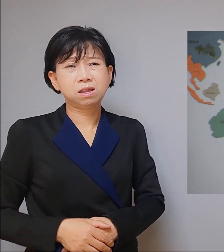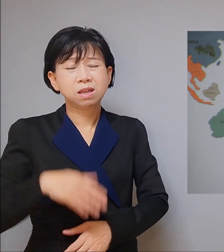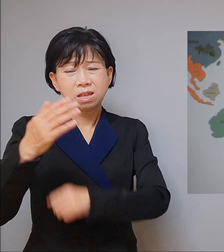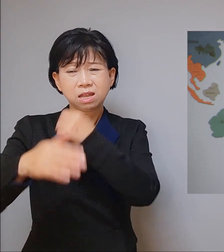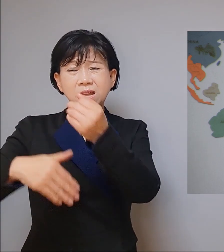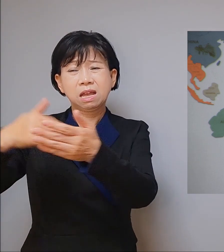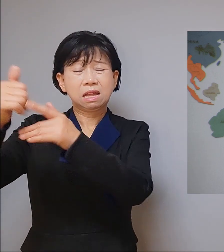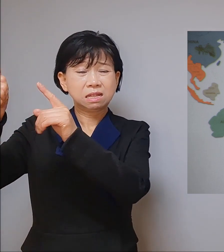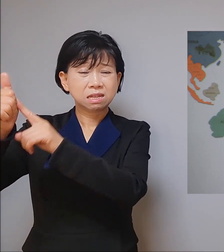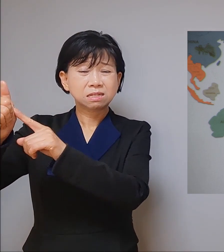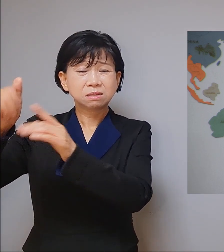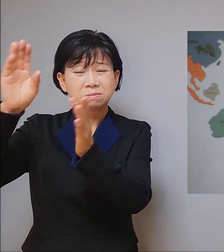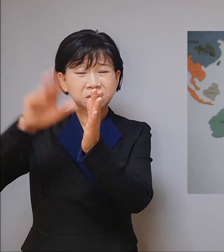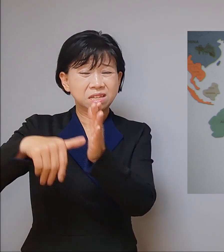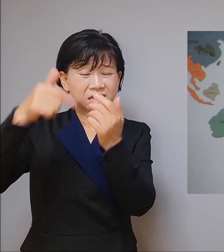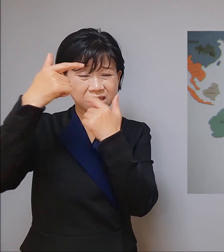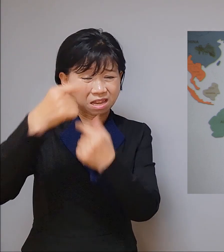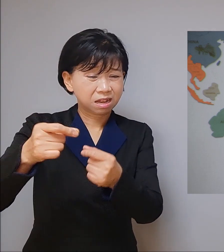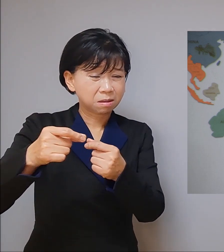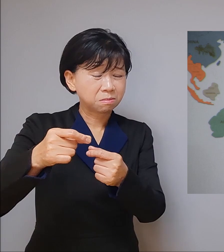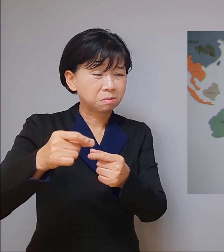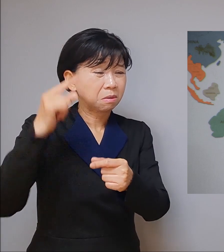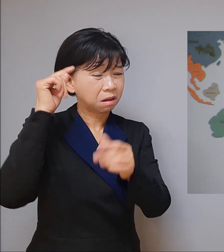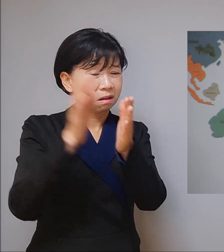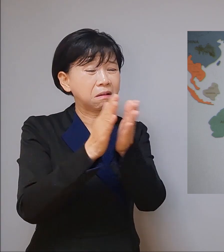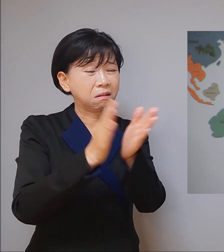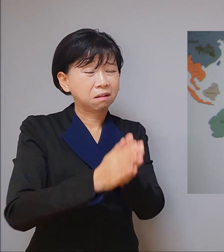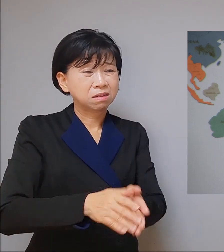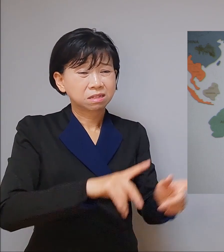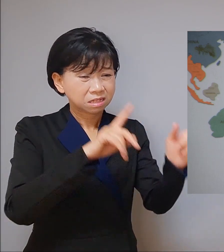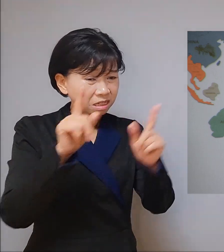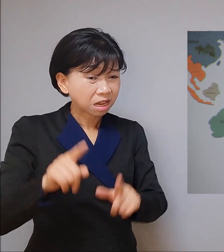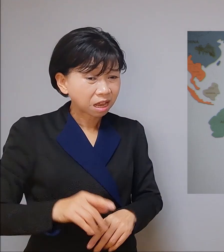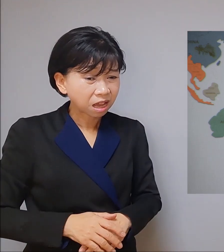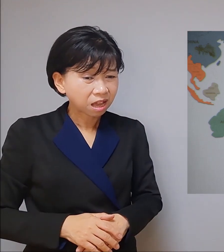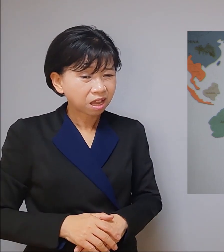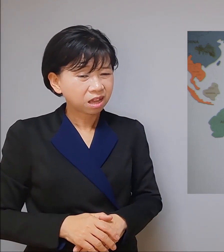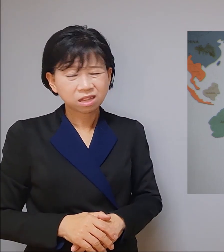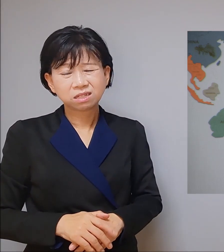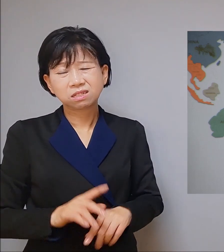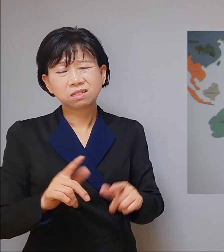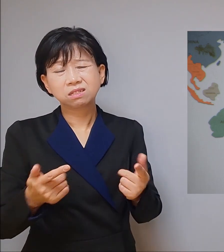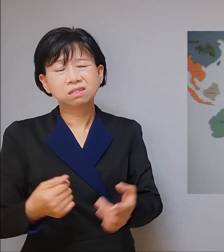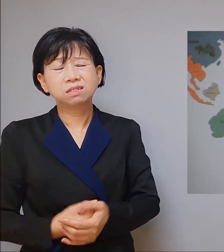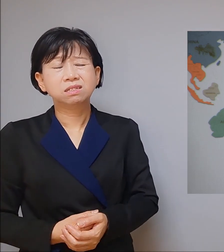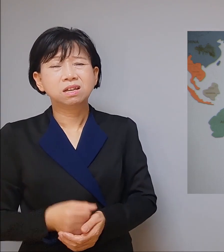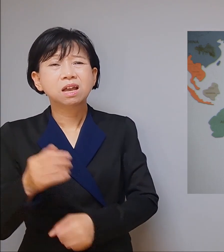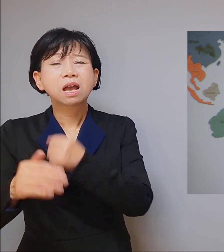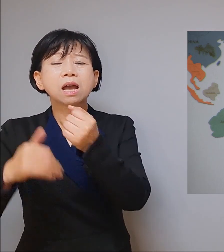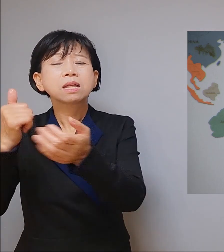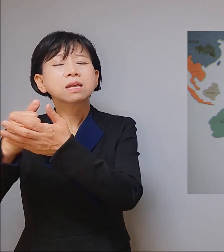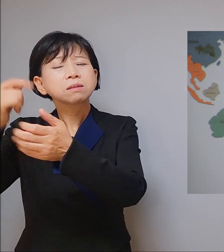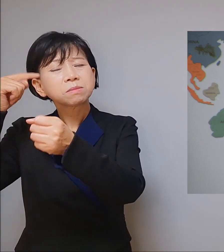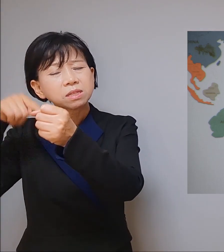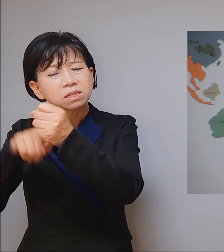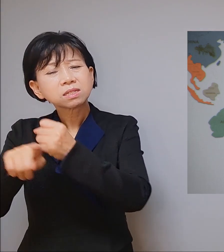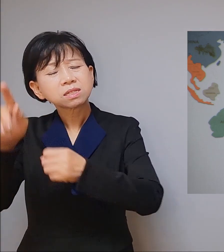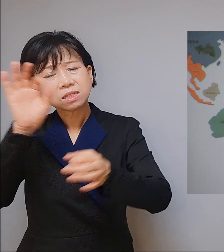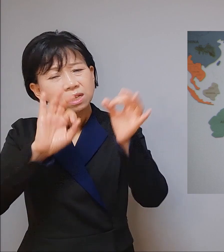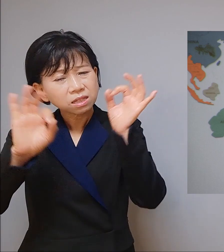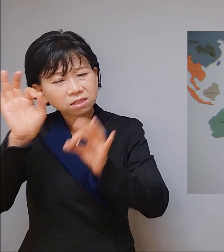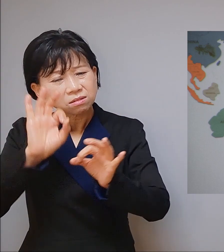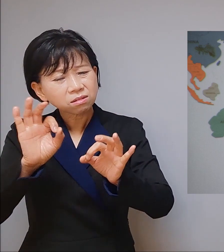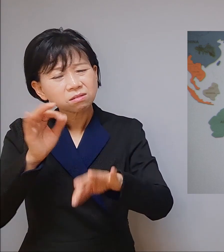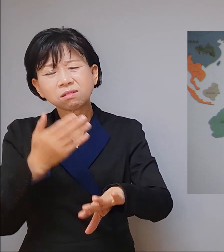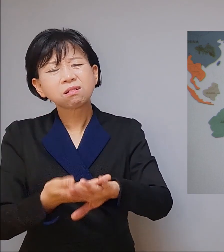알아서 살겠지, 믿음으로 알아서 살겠지 뭐. 여러분, 이게 하나님의 뜻을 찾는 것처럼